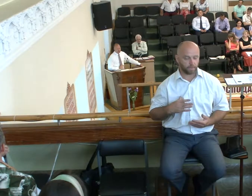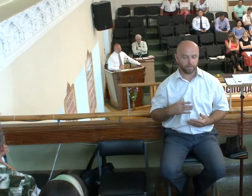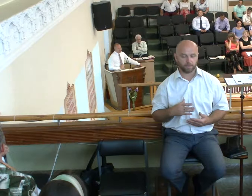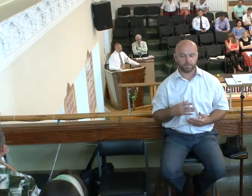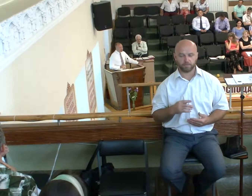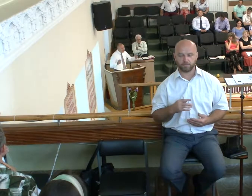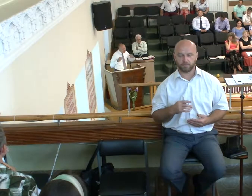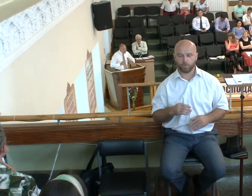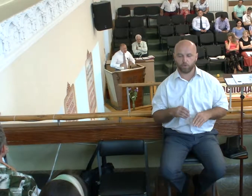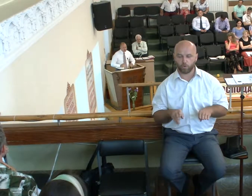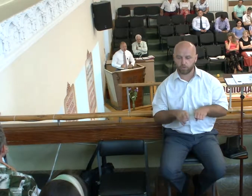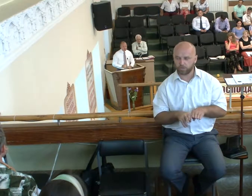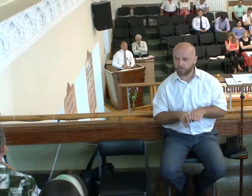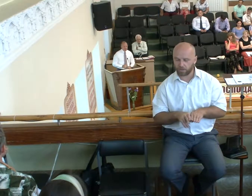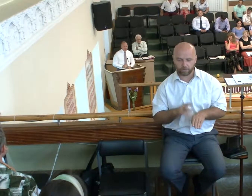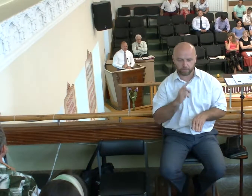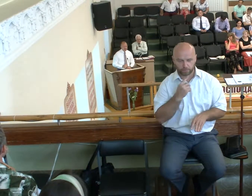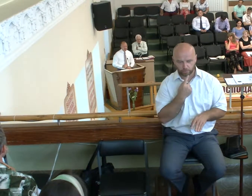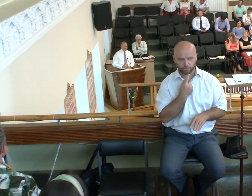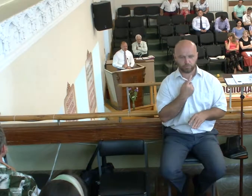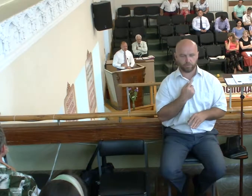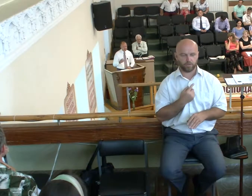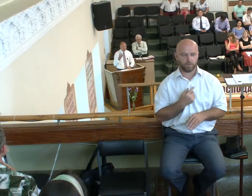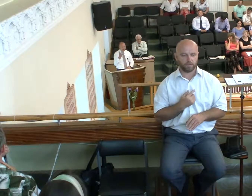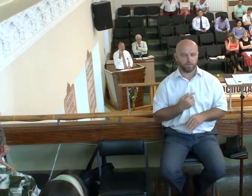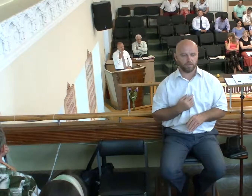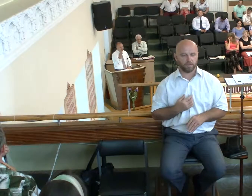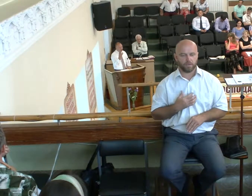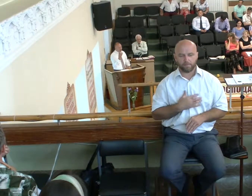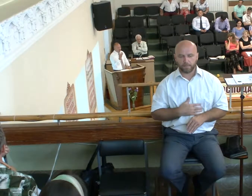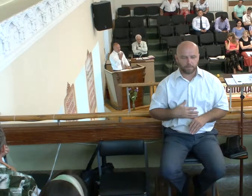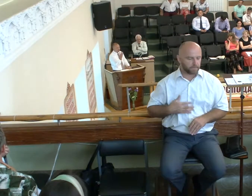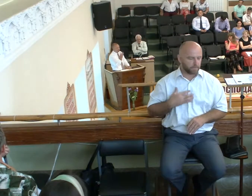простой. И мне есть о чем переживать. И